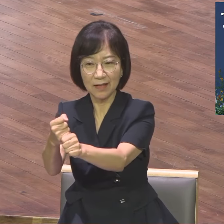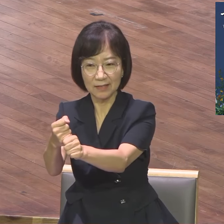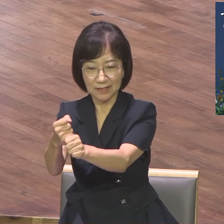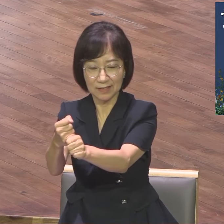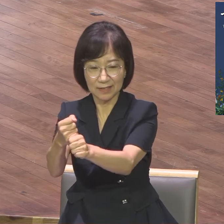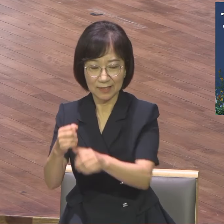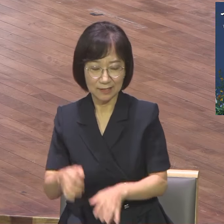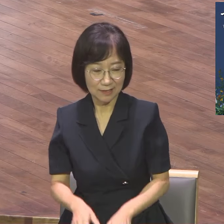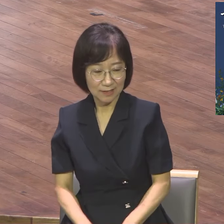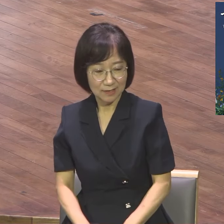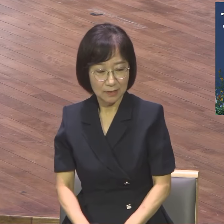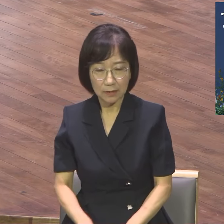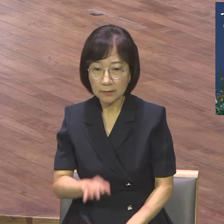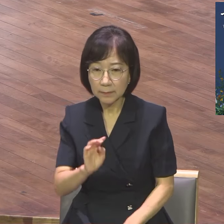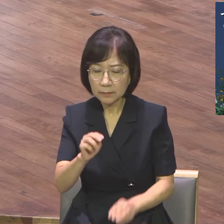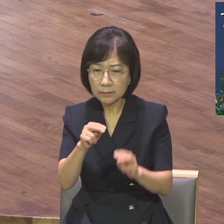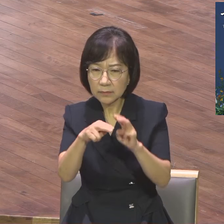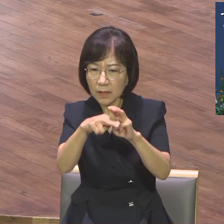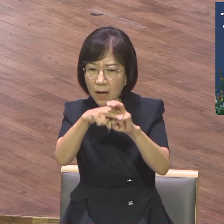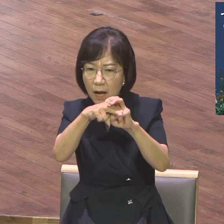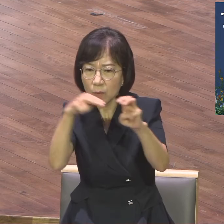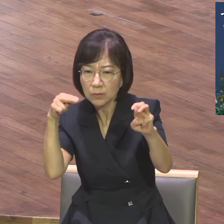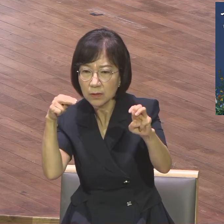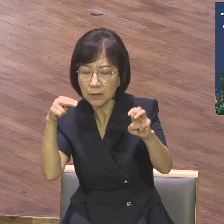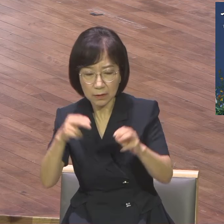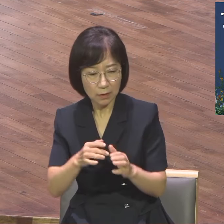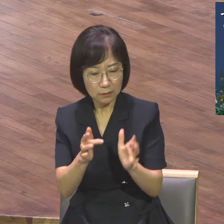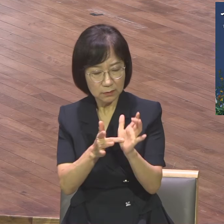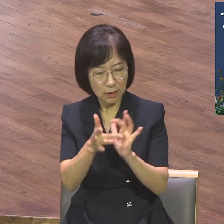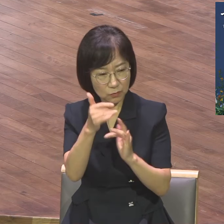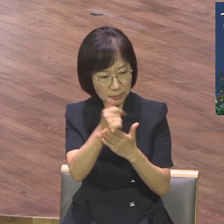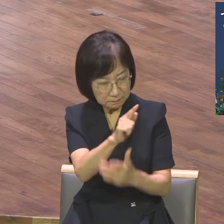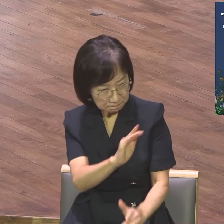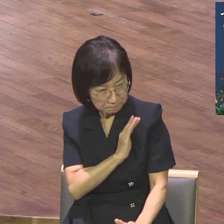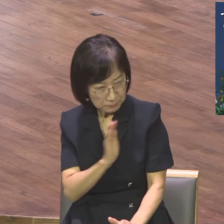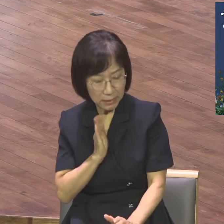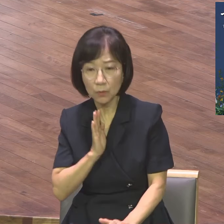그렇다면 가룟 유다는 왜 예수님을 배신했을까?